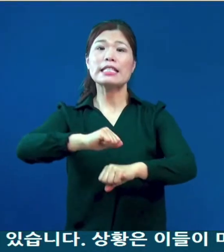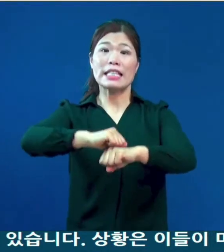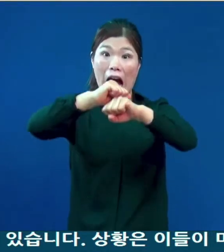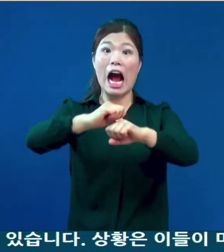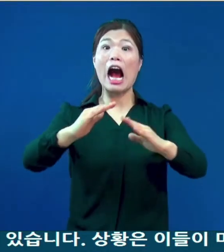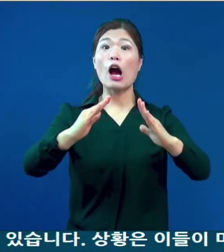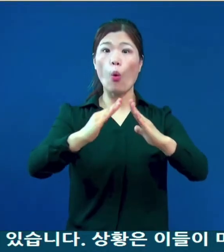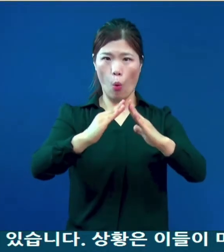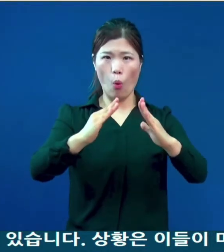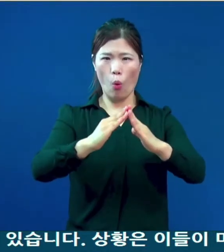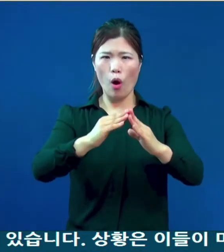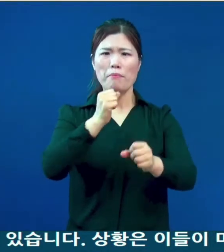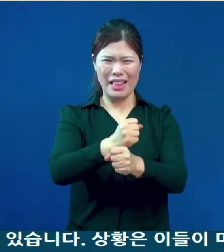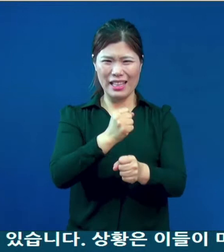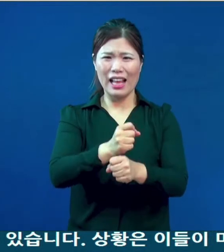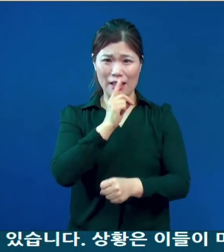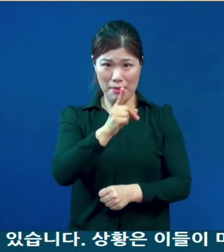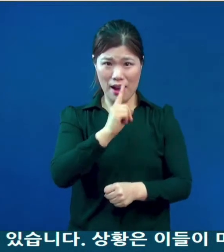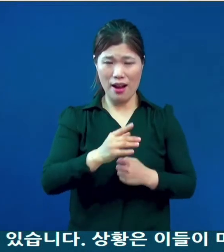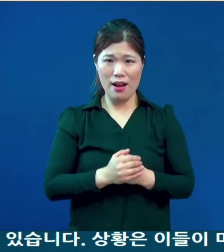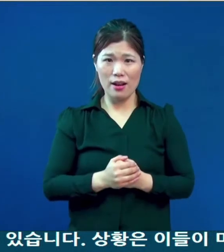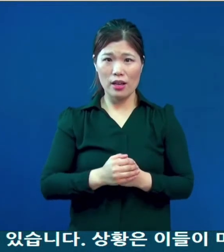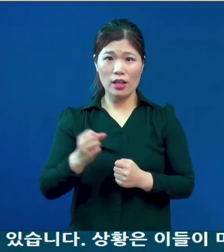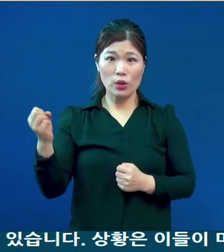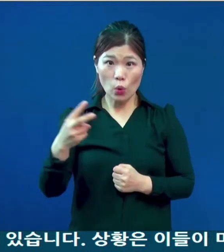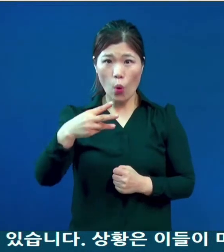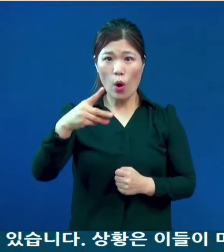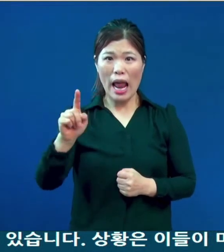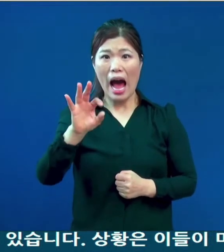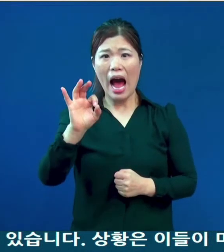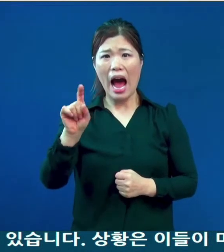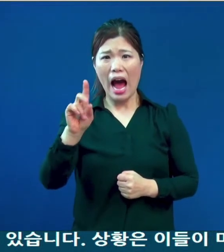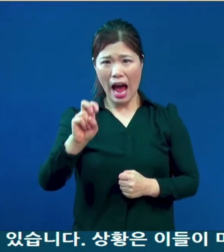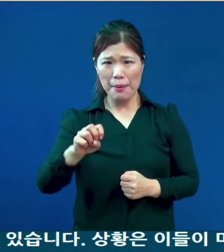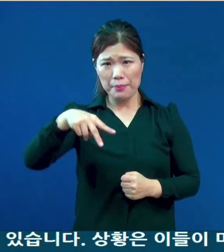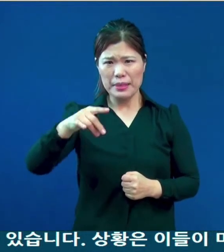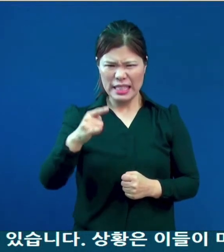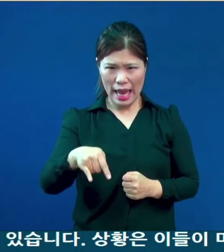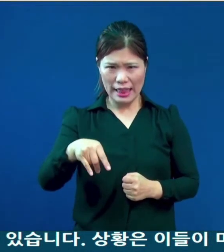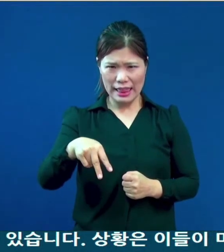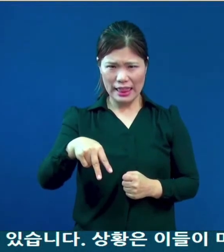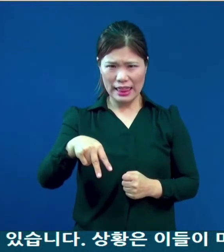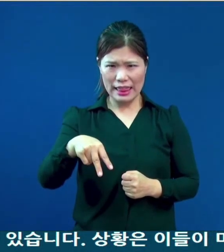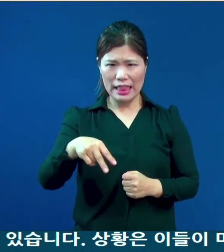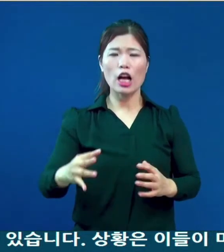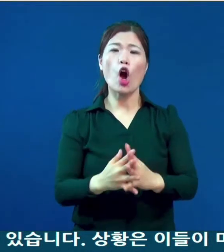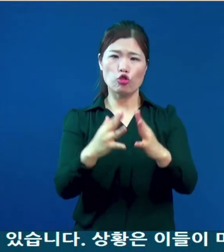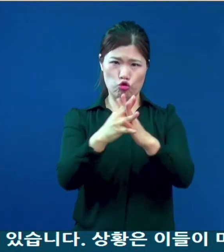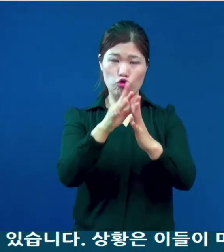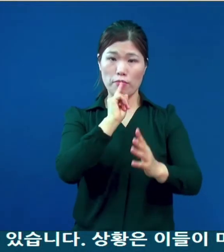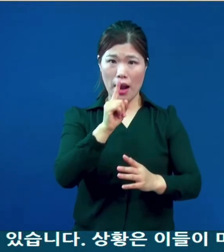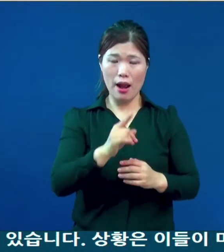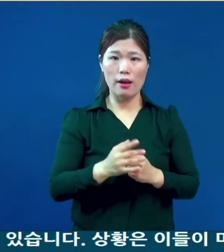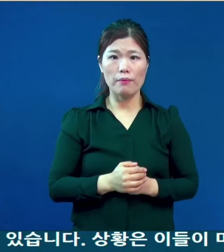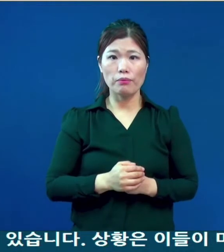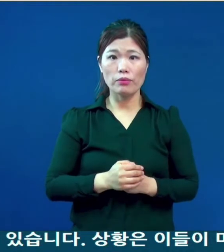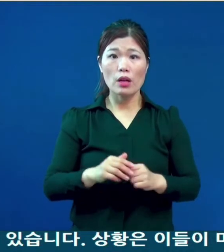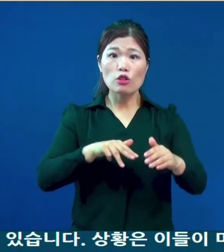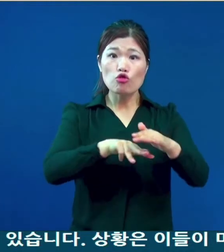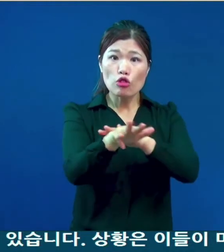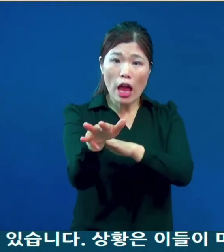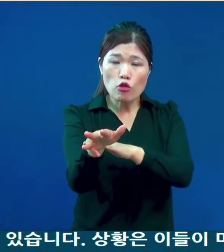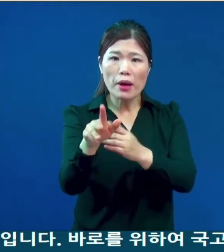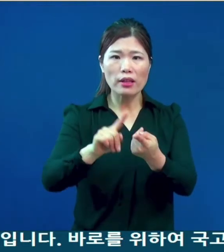이러한 창고와 람셋을 건축하니라. 람셋. 여러분, 출애굽의